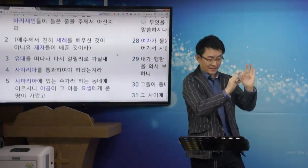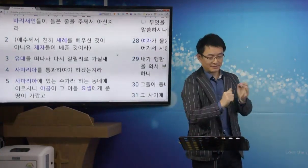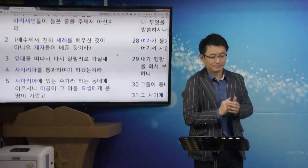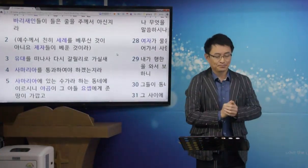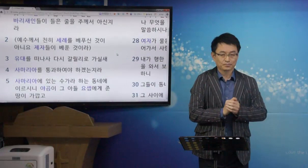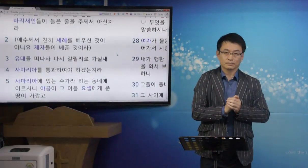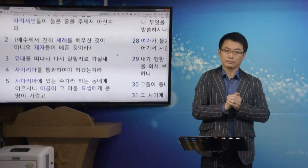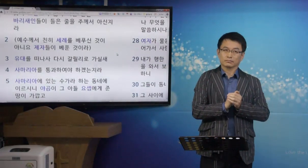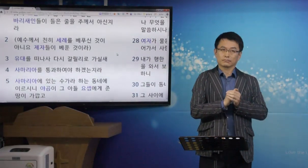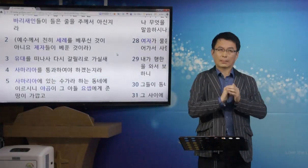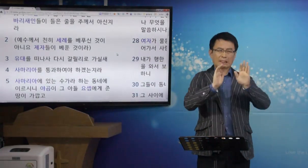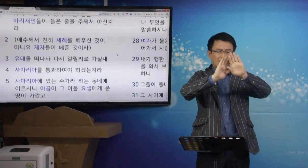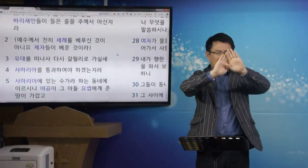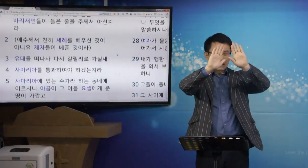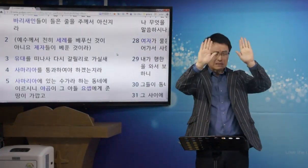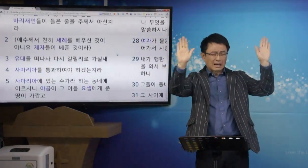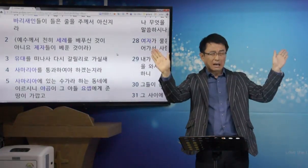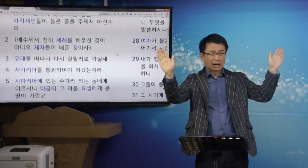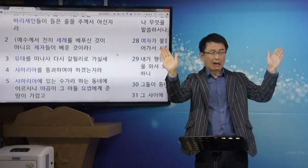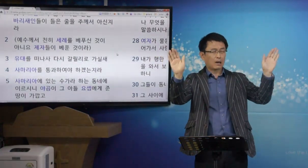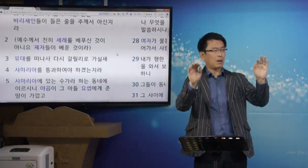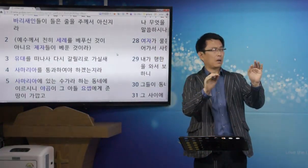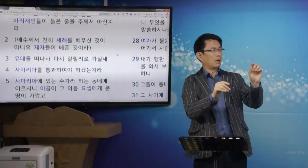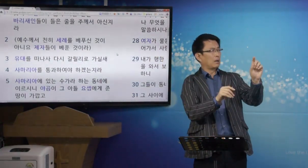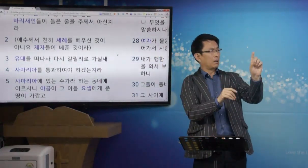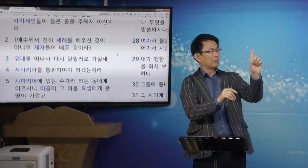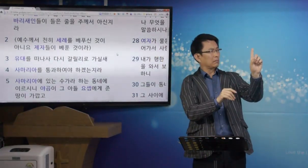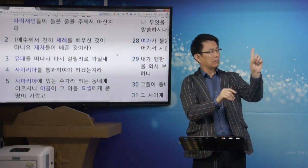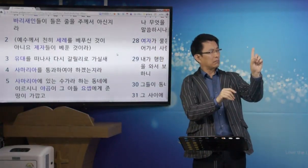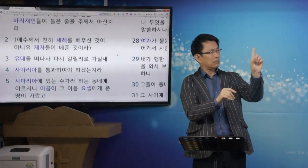캄보디아에 가보면 낮에는